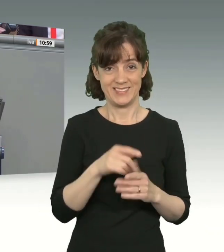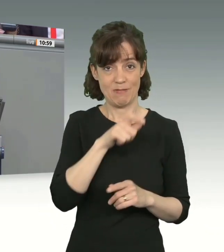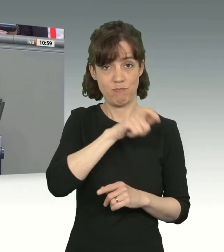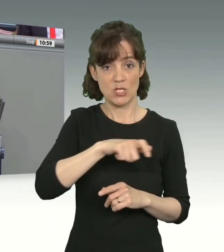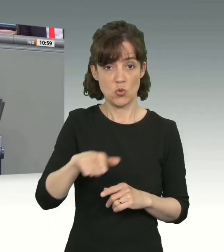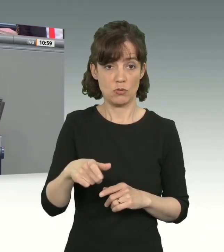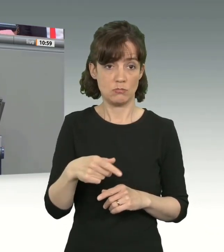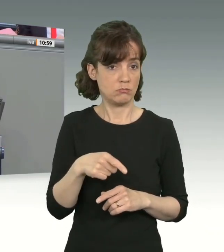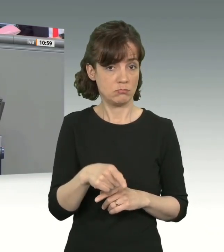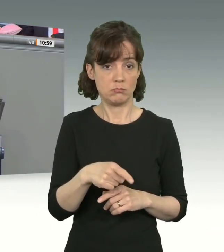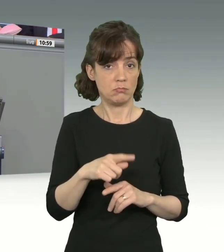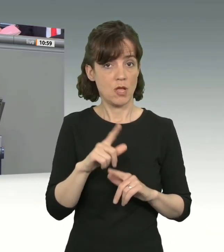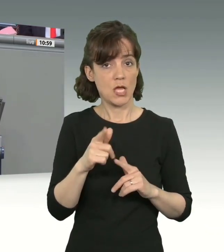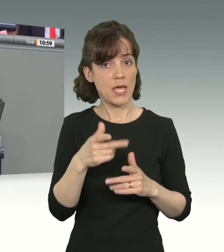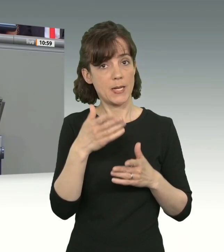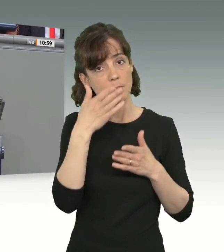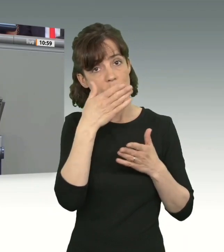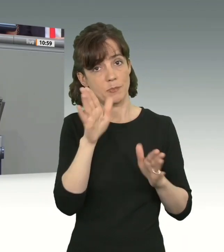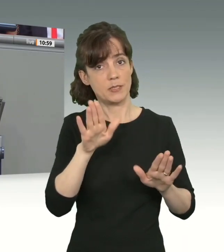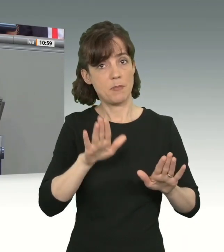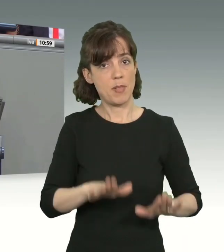uns in der Tat keine Bleibeperspektive.